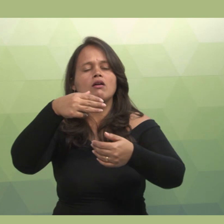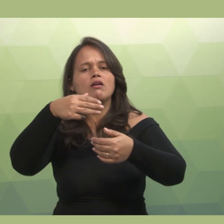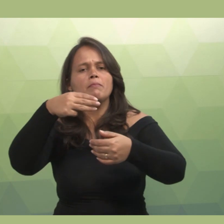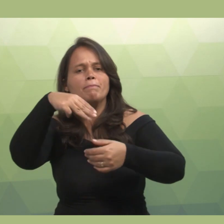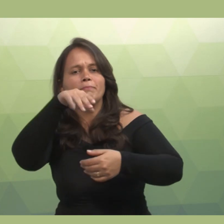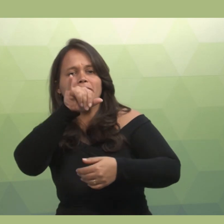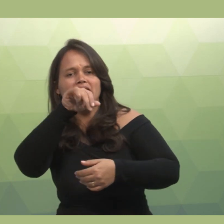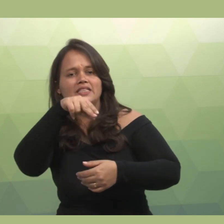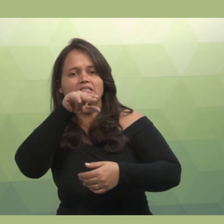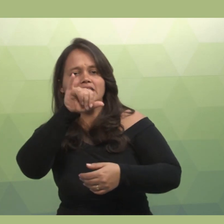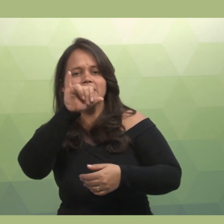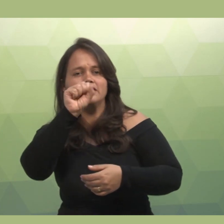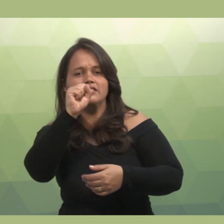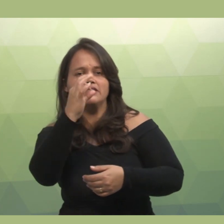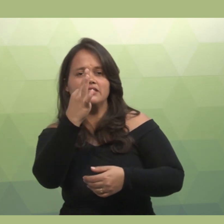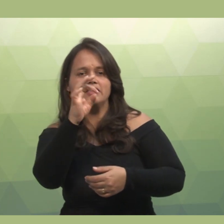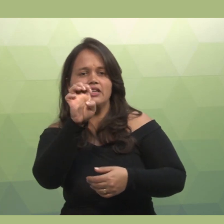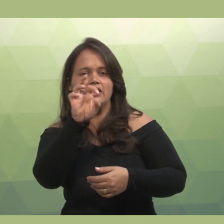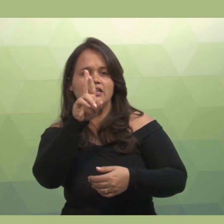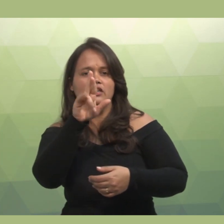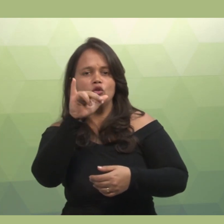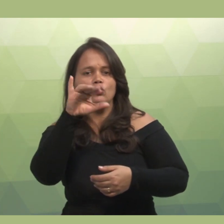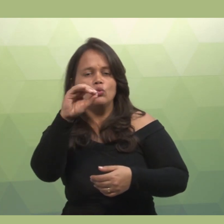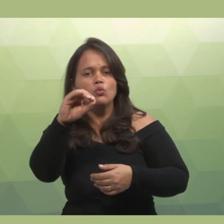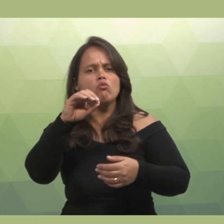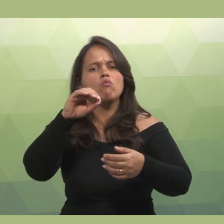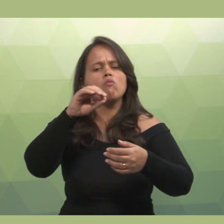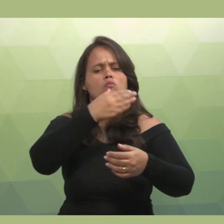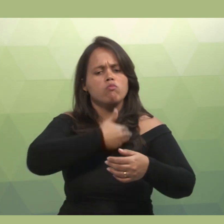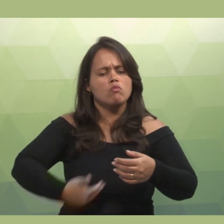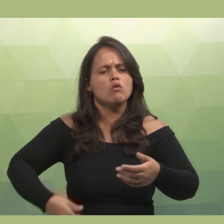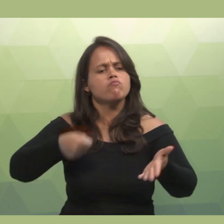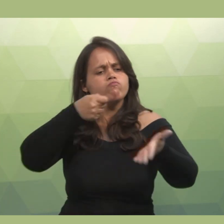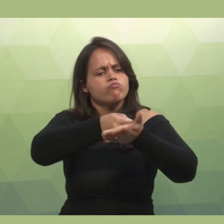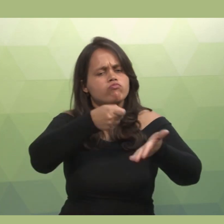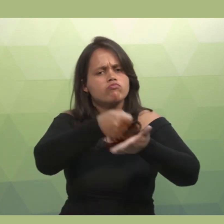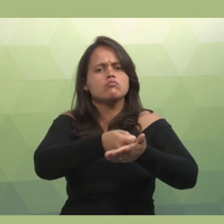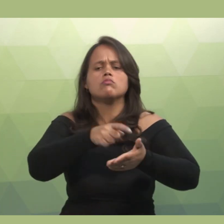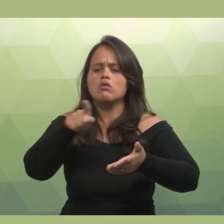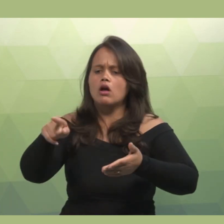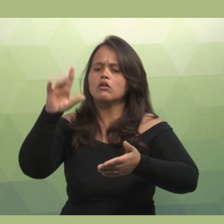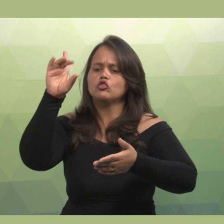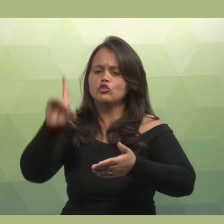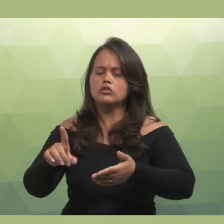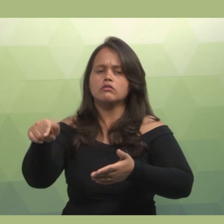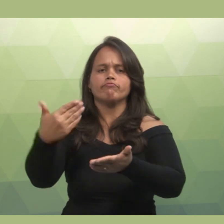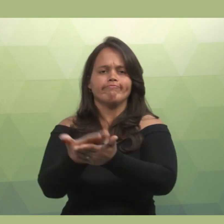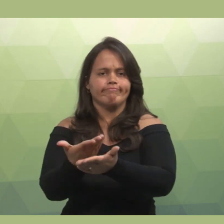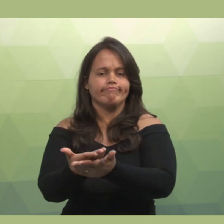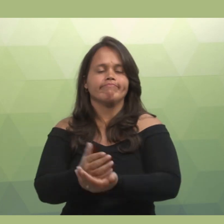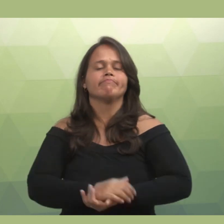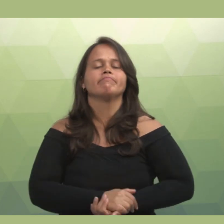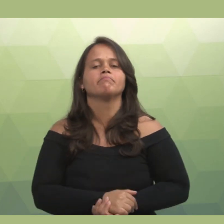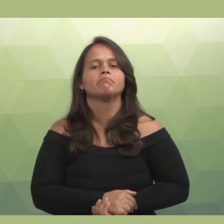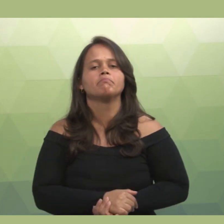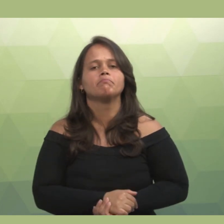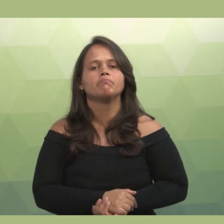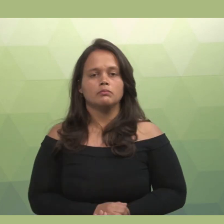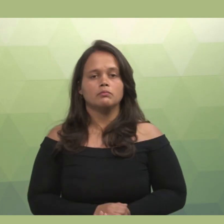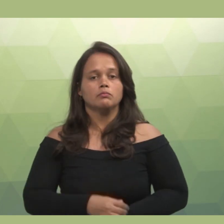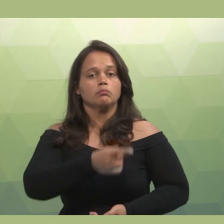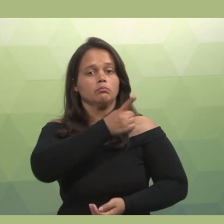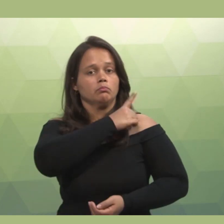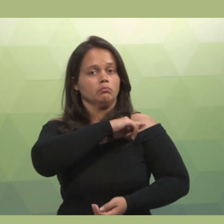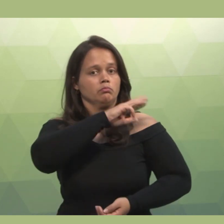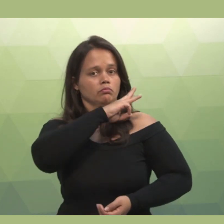e ainda o Ministério Público acionar o poder público para exigi-lo. O ensino médio, etapa